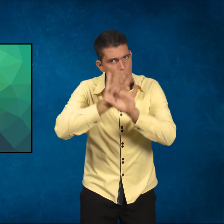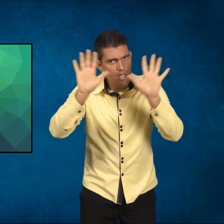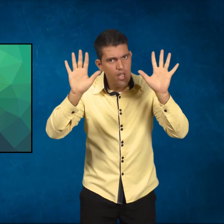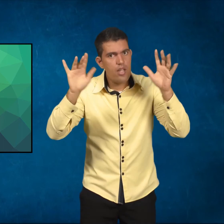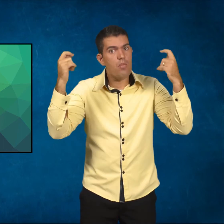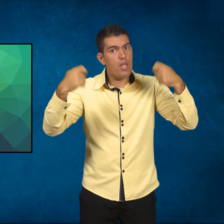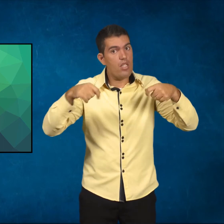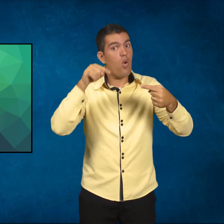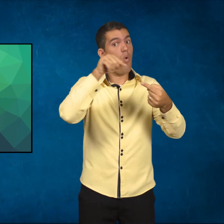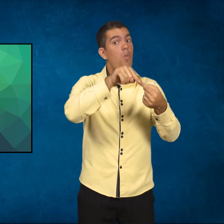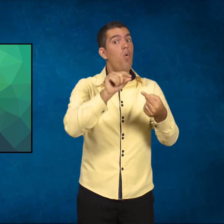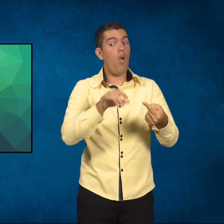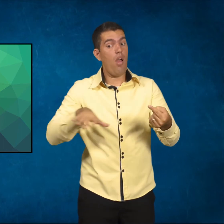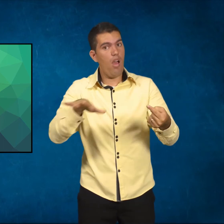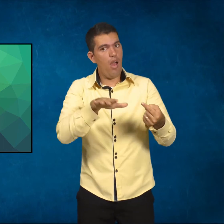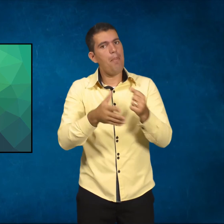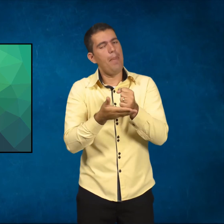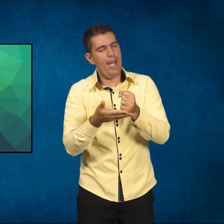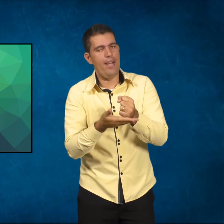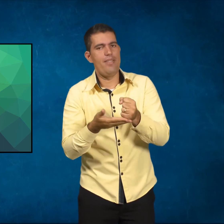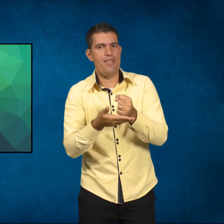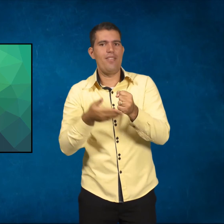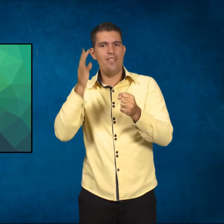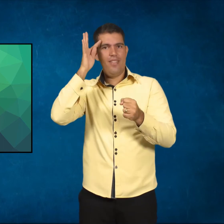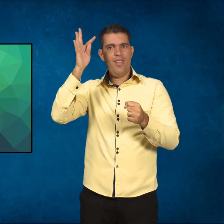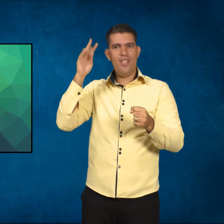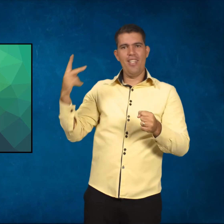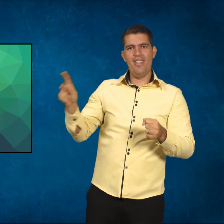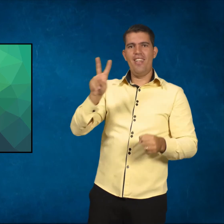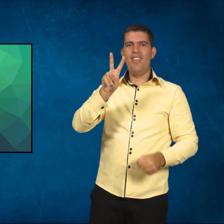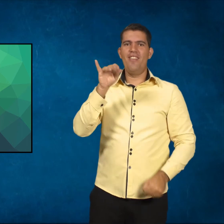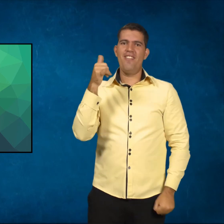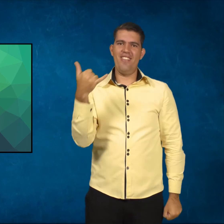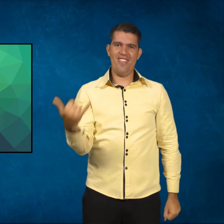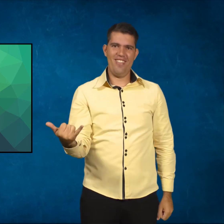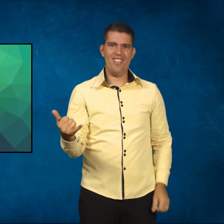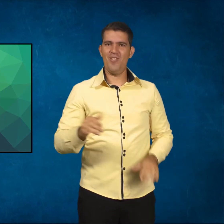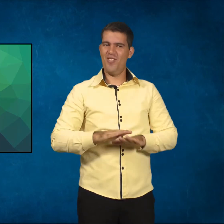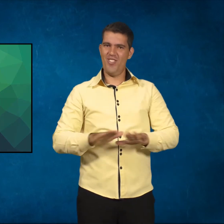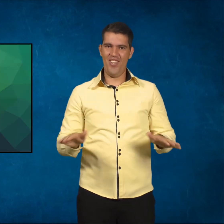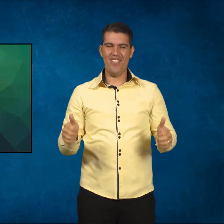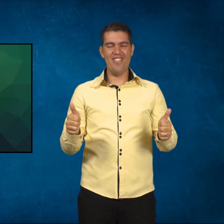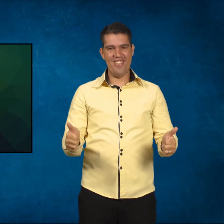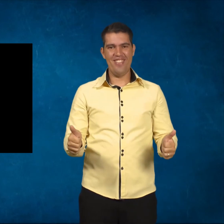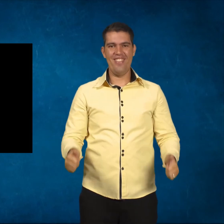que é bem básico, para poder falar um pouquinho sobre Vygotsky. Acho que é isso.